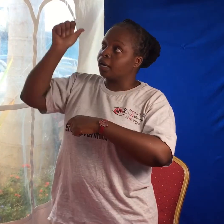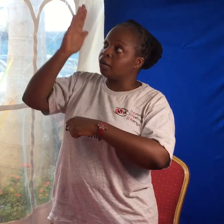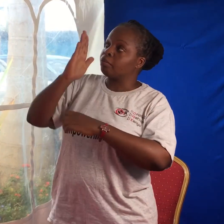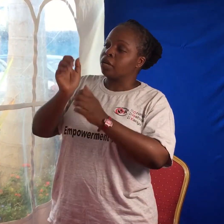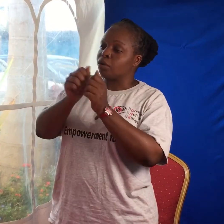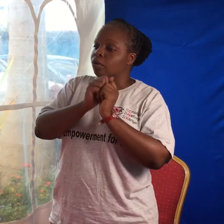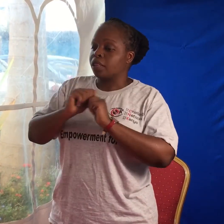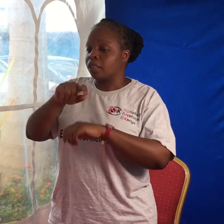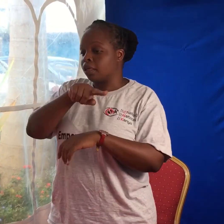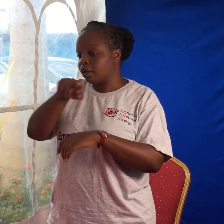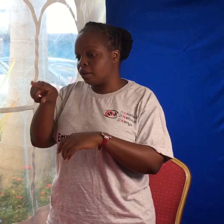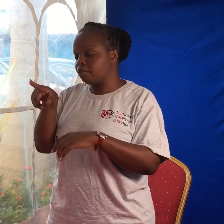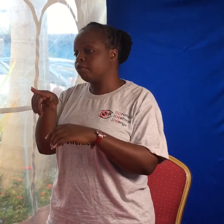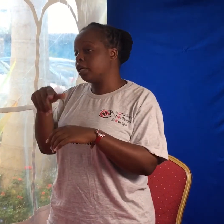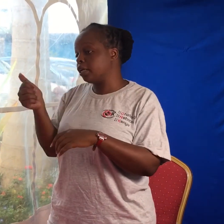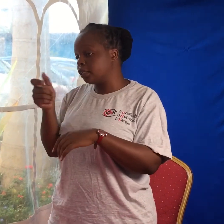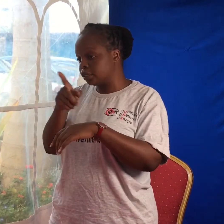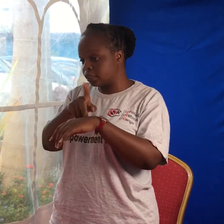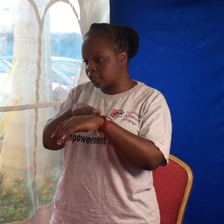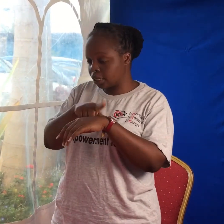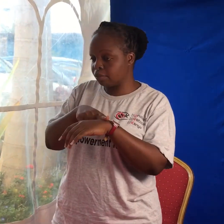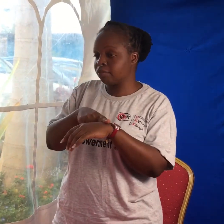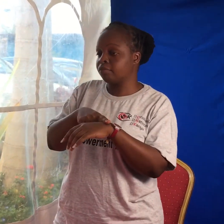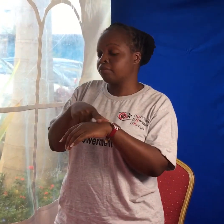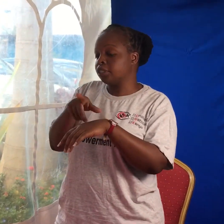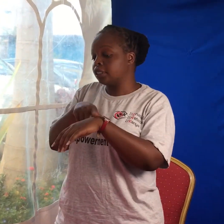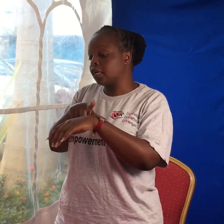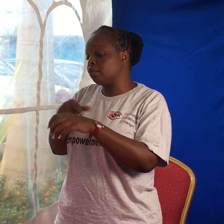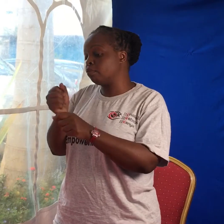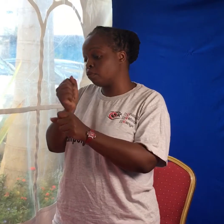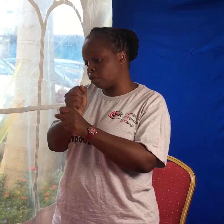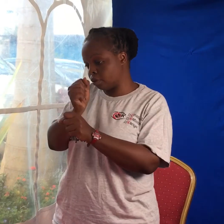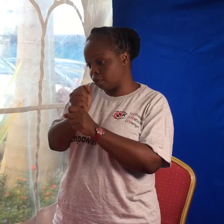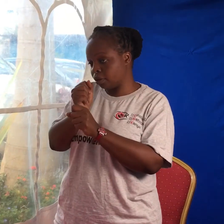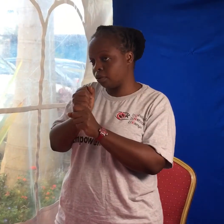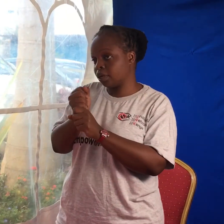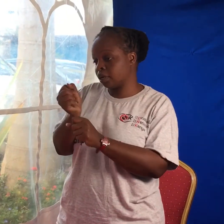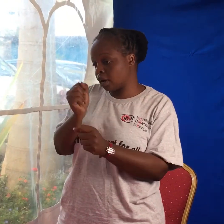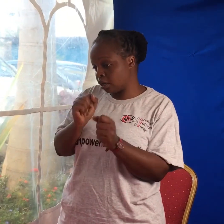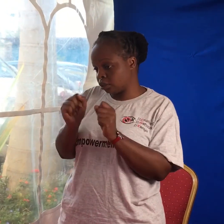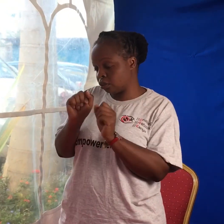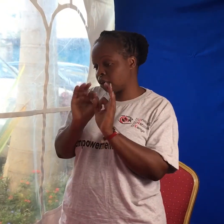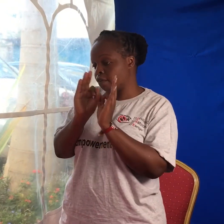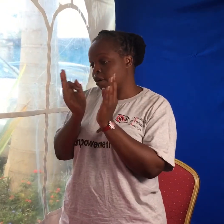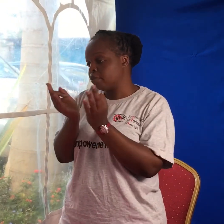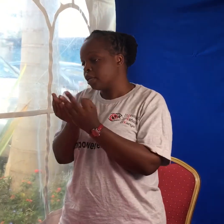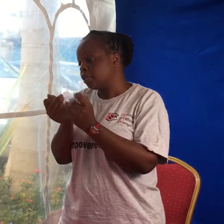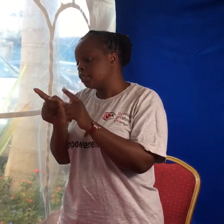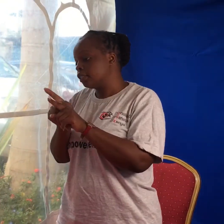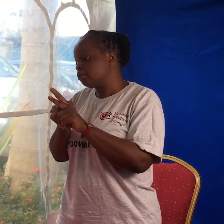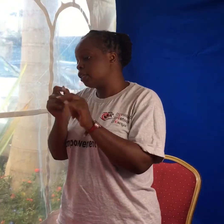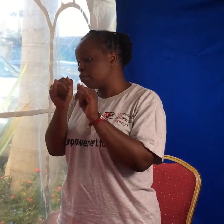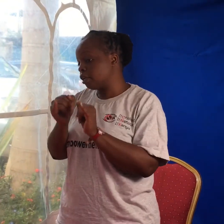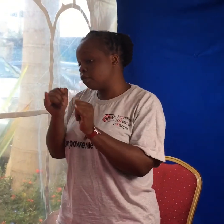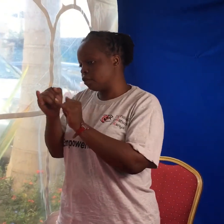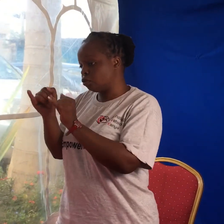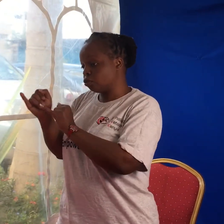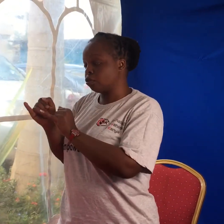wao wakati wowote wanapotekeleza majukumu yao ya kijamii na hata ya kibinafsi. Ya Allah, wewe tu